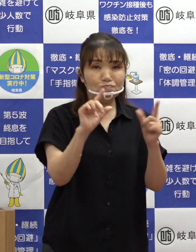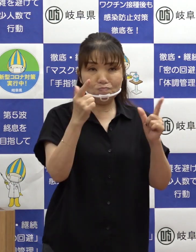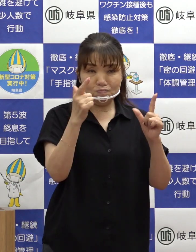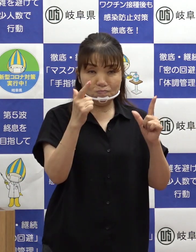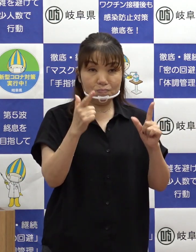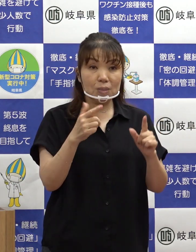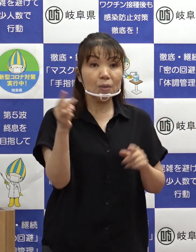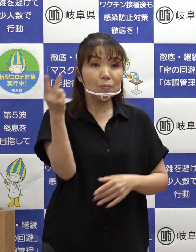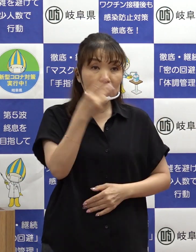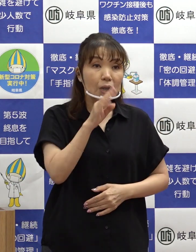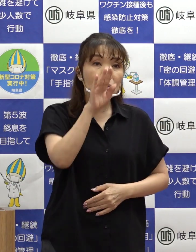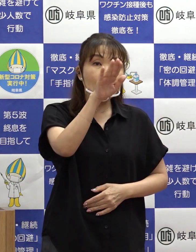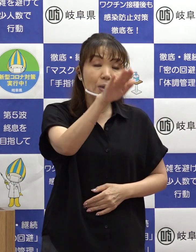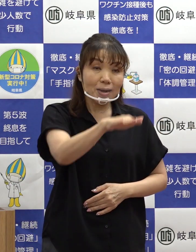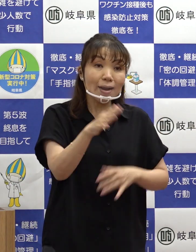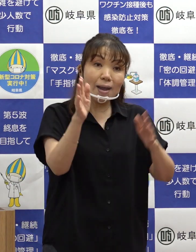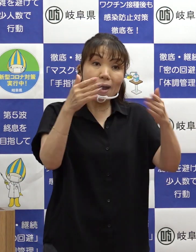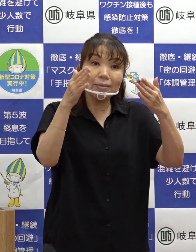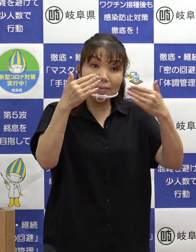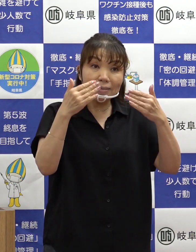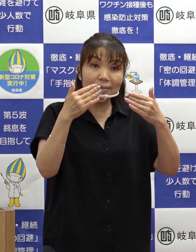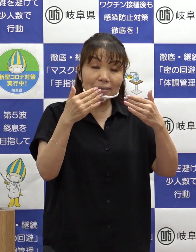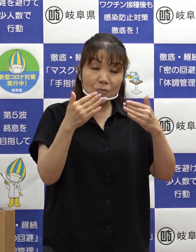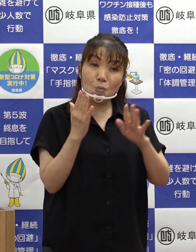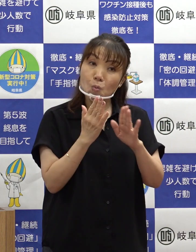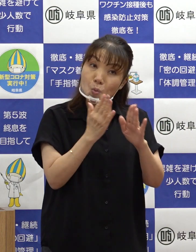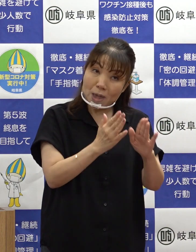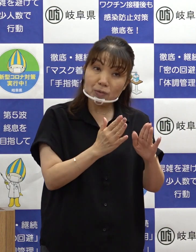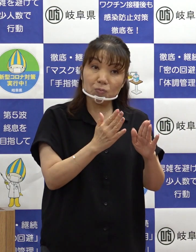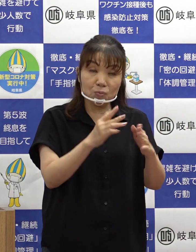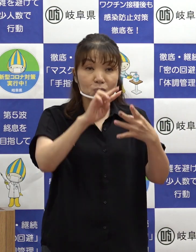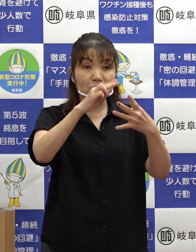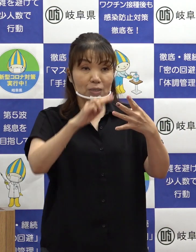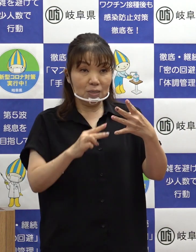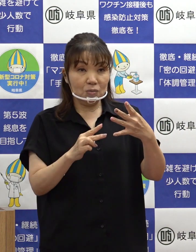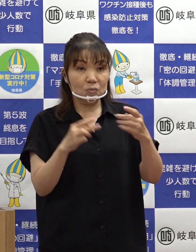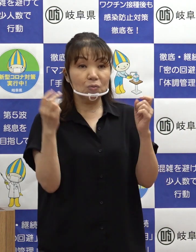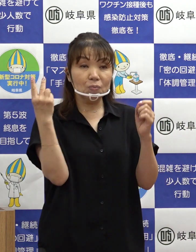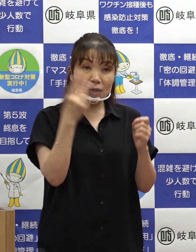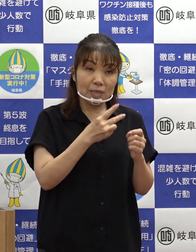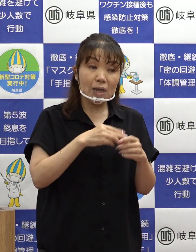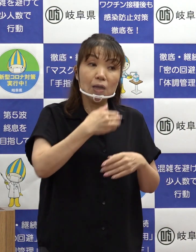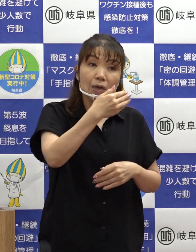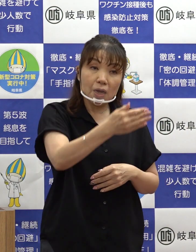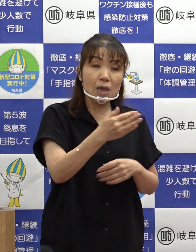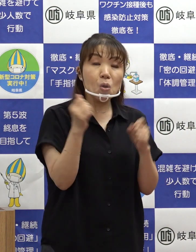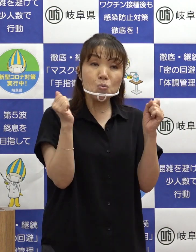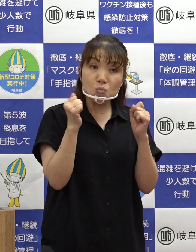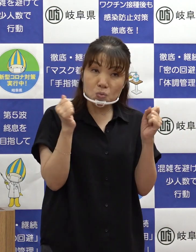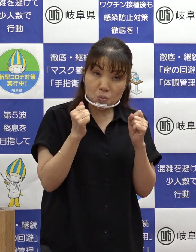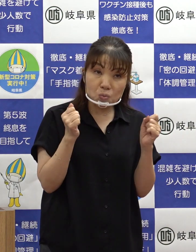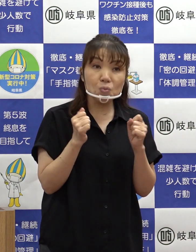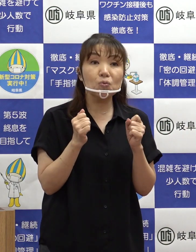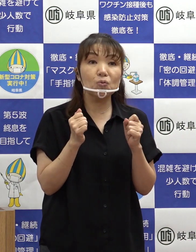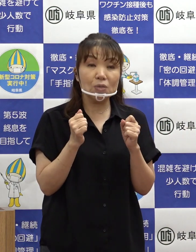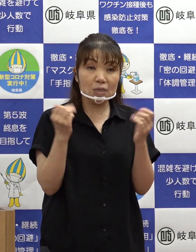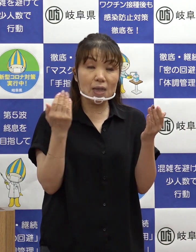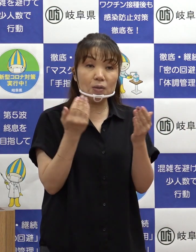秋の行楽シーズン、さらにいきますと、冬のクリスマスホリデー、忘年